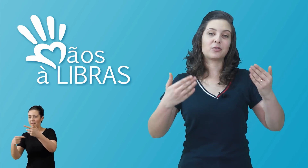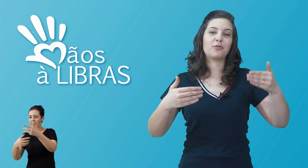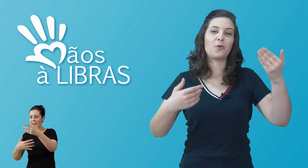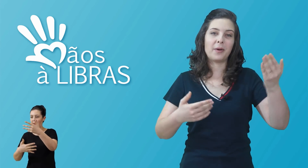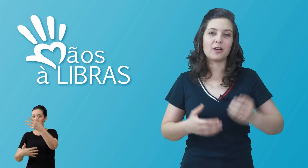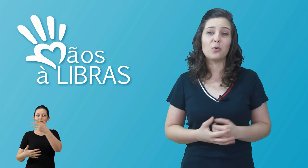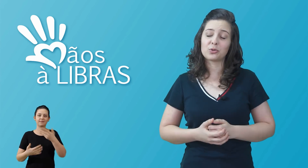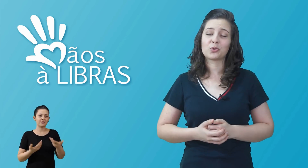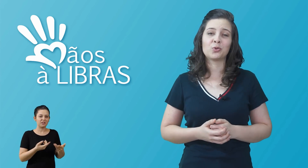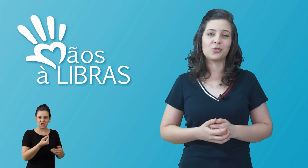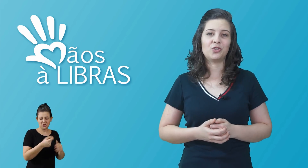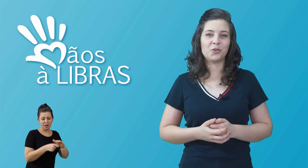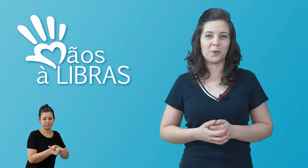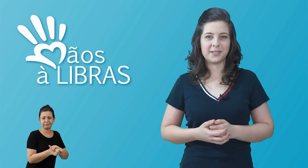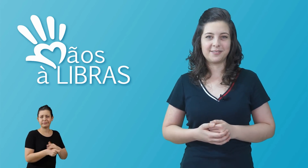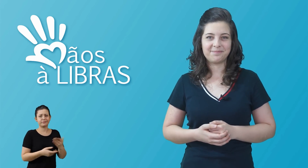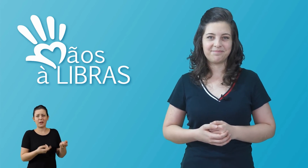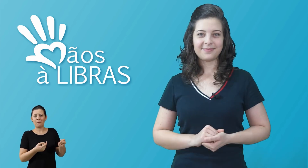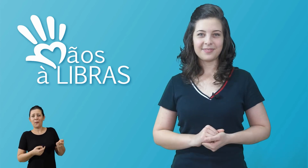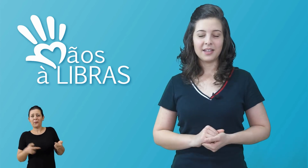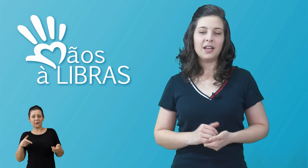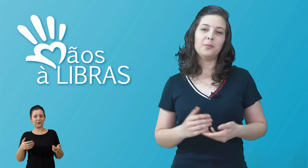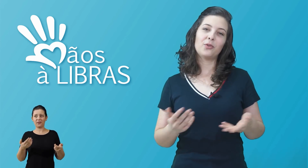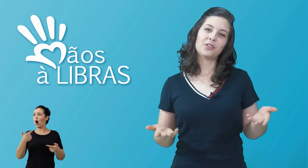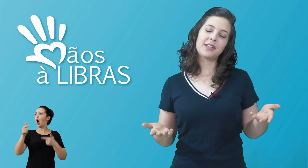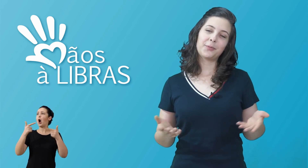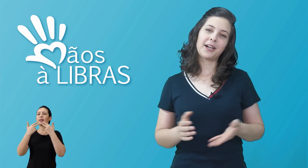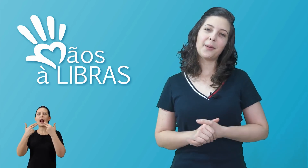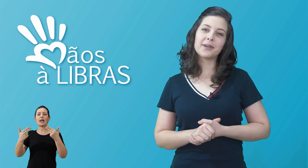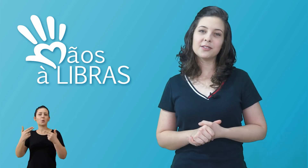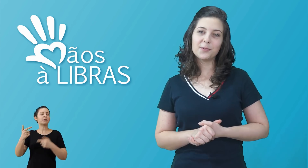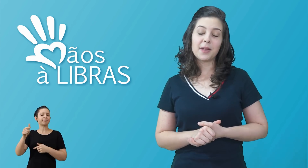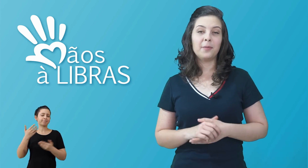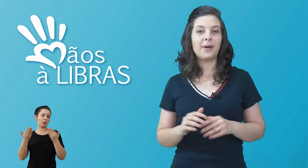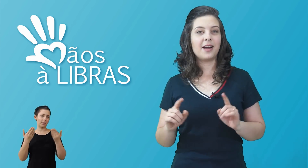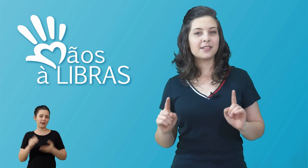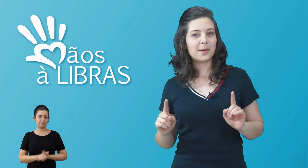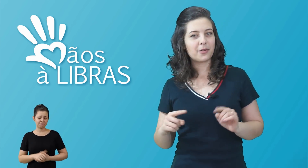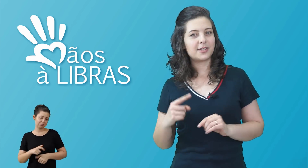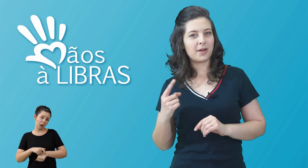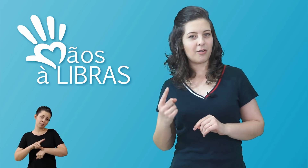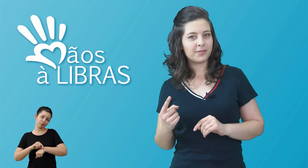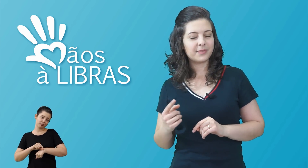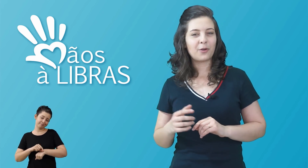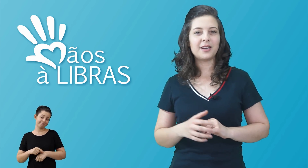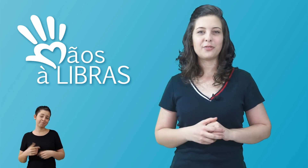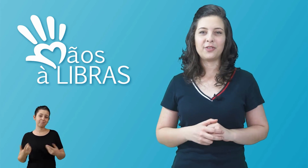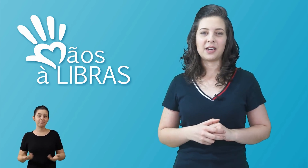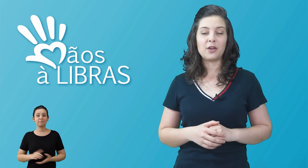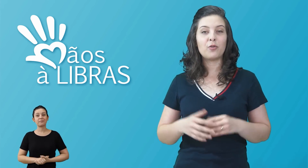ainda mais se você for comparar com outros cursos de idiomas. Bom, nosso tempo está acabando, mas na próxima aula,